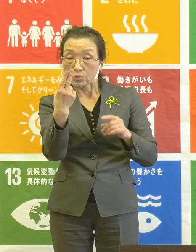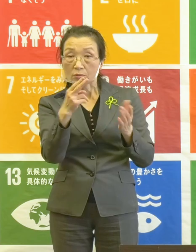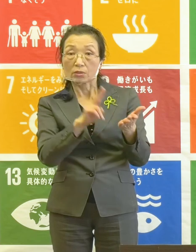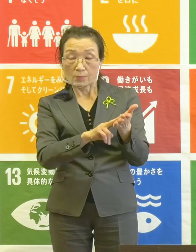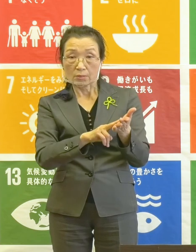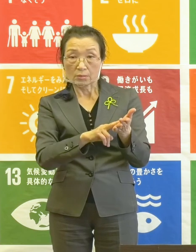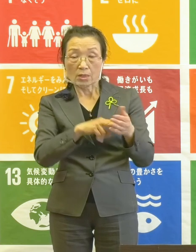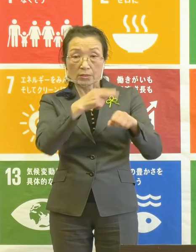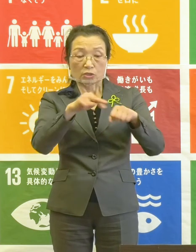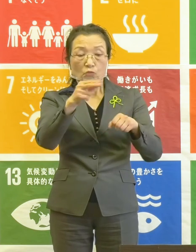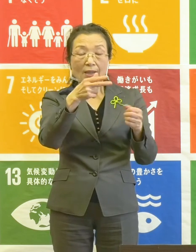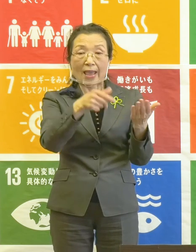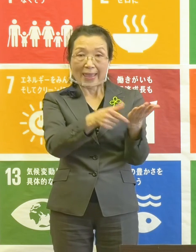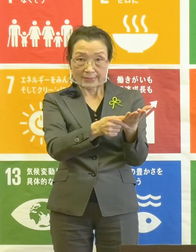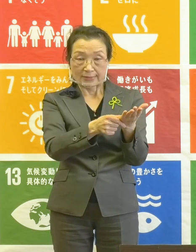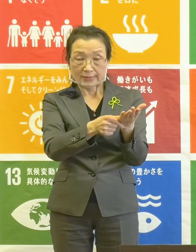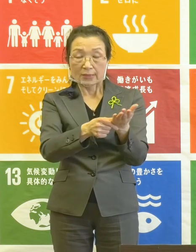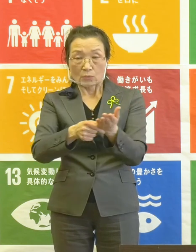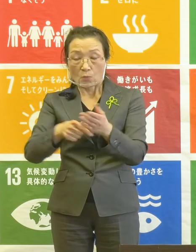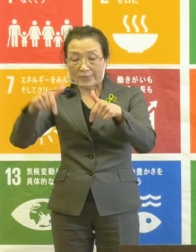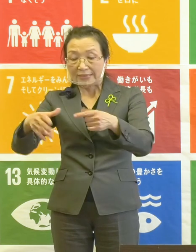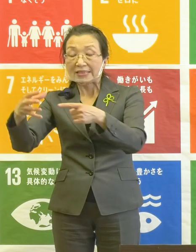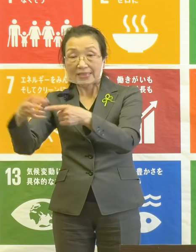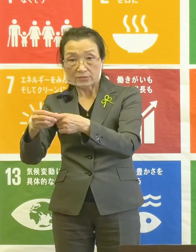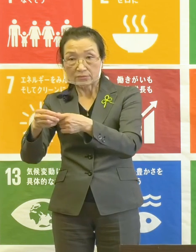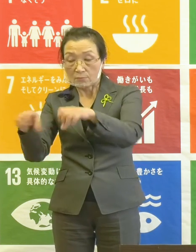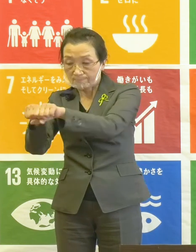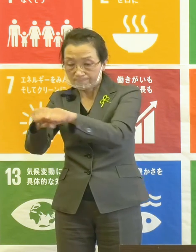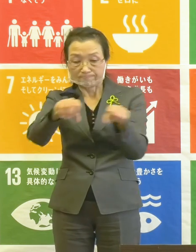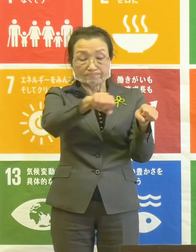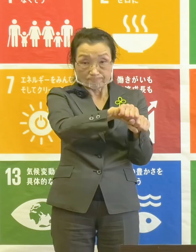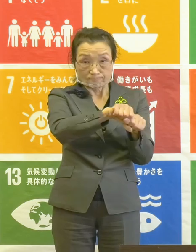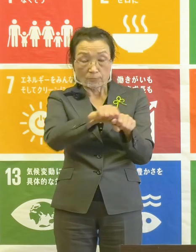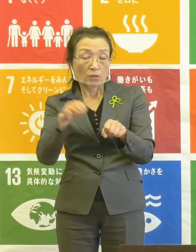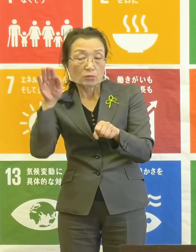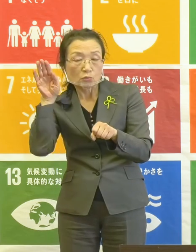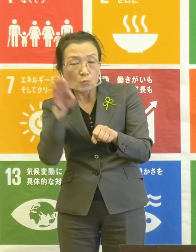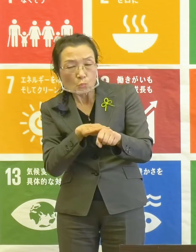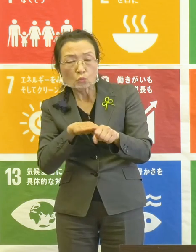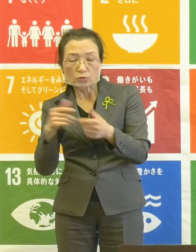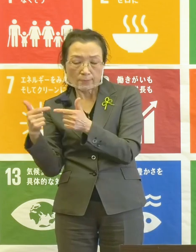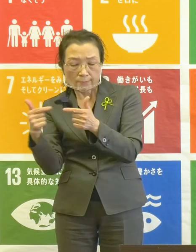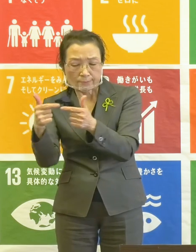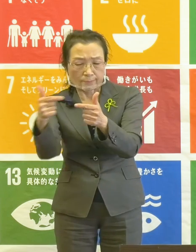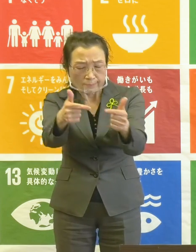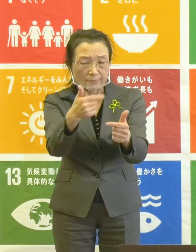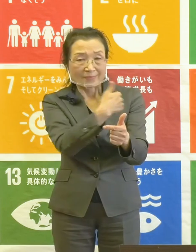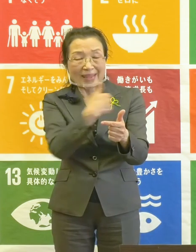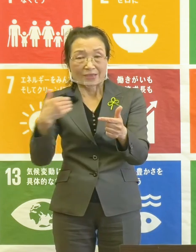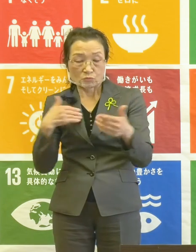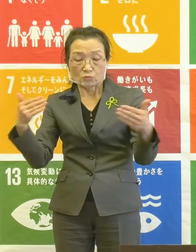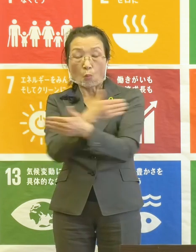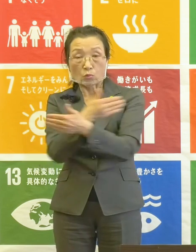と西那須野駅を接続拠点とした乗り継ぎを向上するなど、シームレスな公共交通網の実現